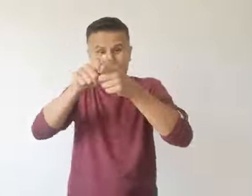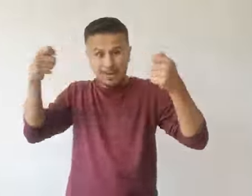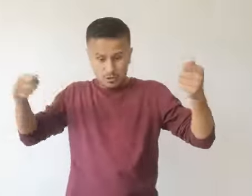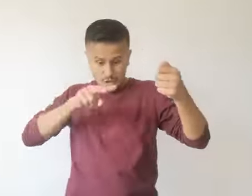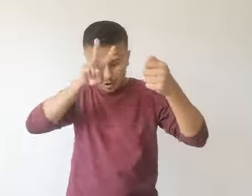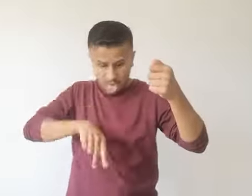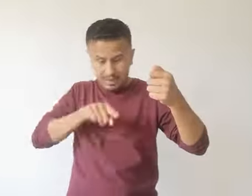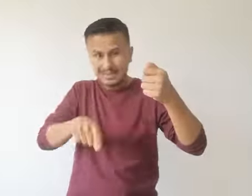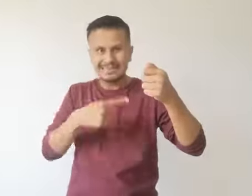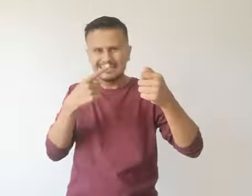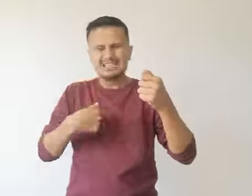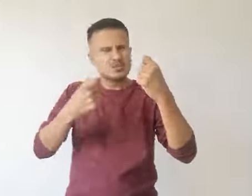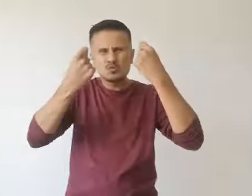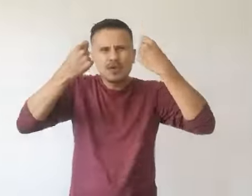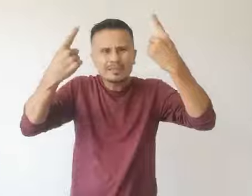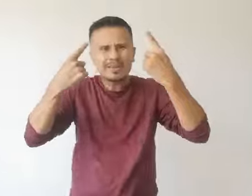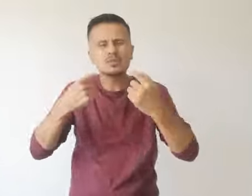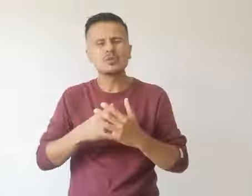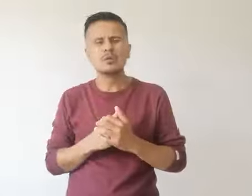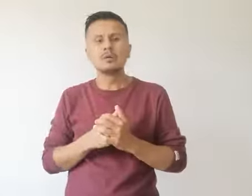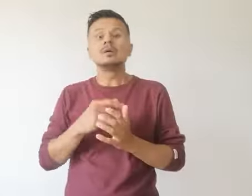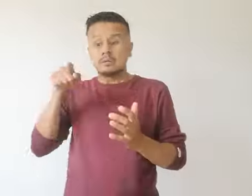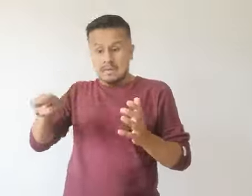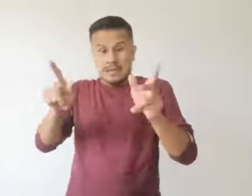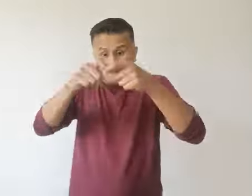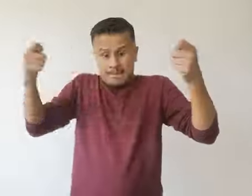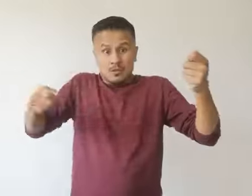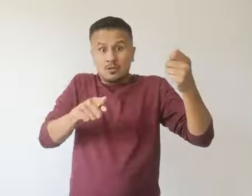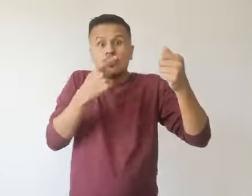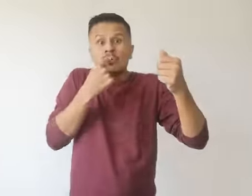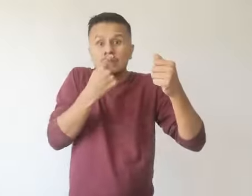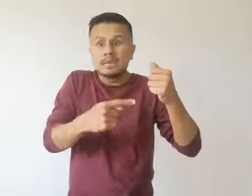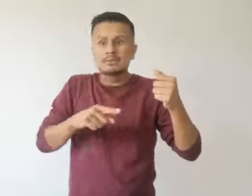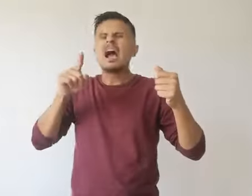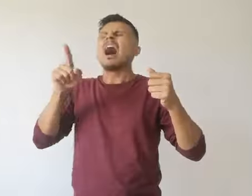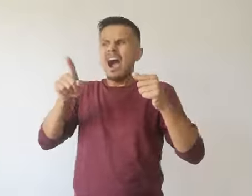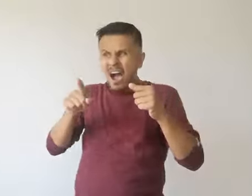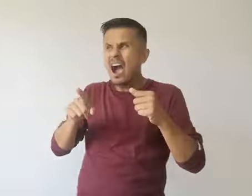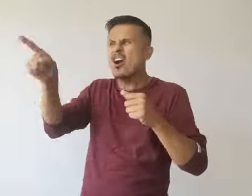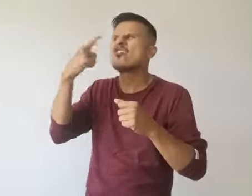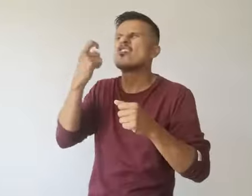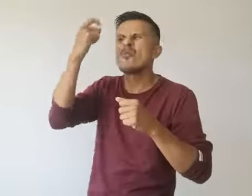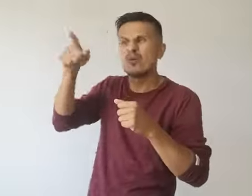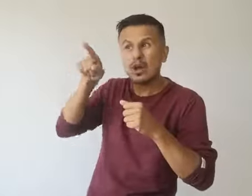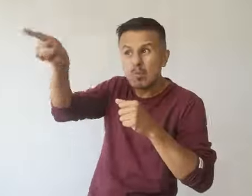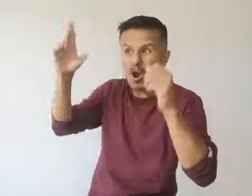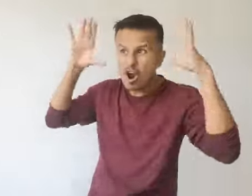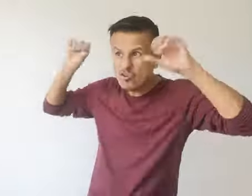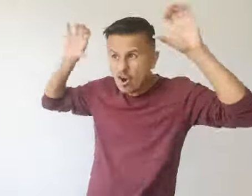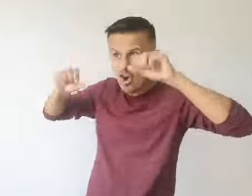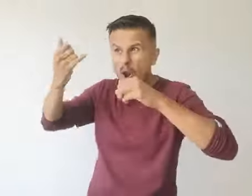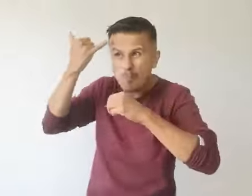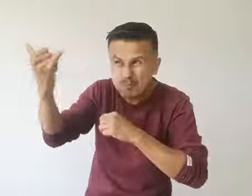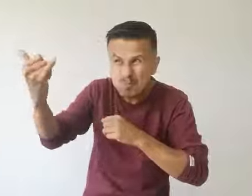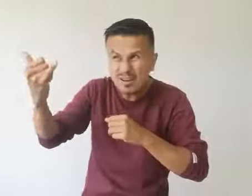hay algo que no entiendo. ¿Qué? En el periódico dicen que van a analizar el ADN de los restos que se suponen están enterrados en